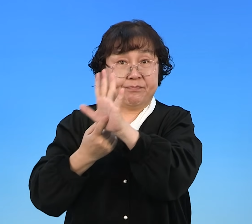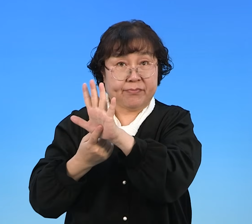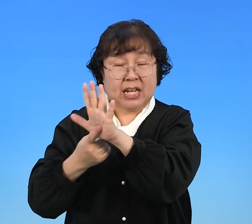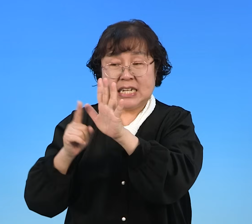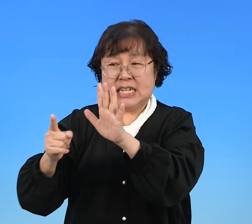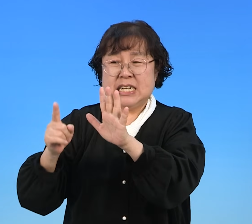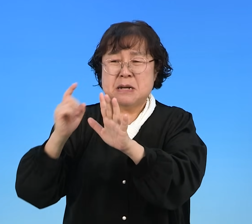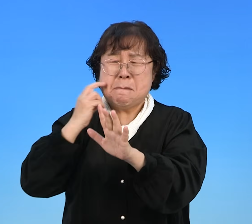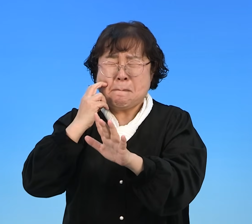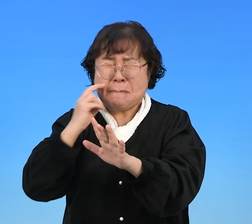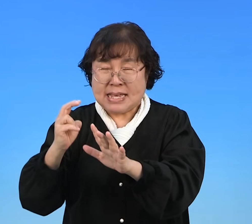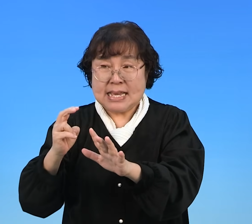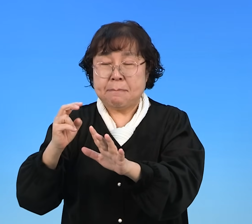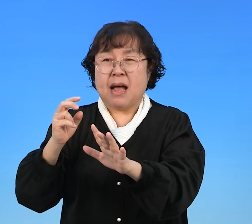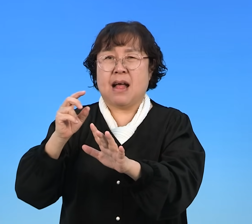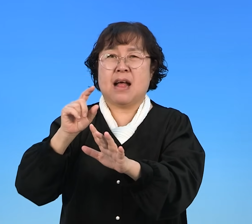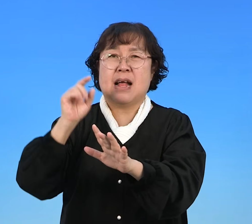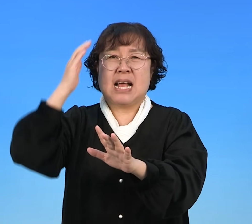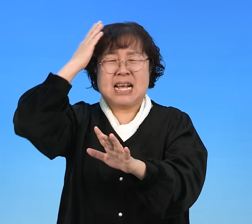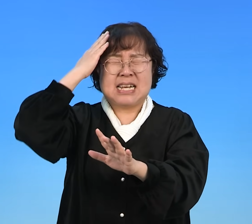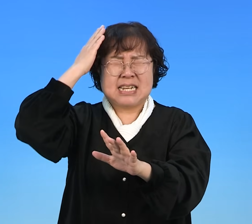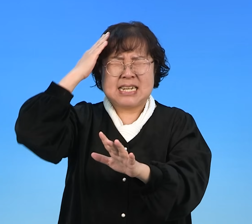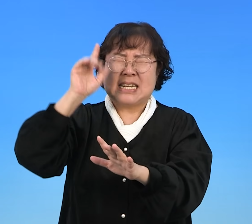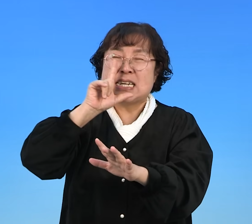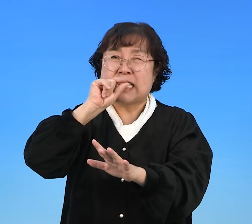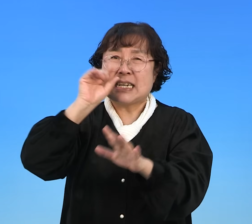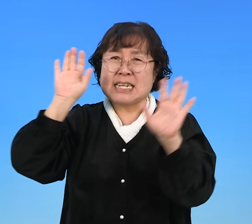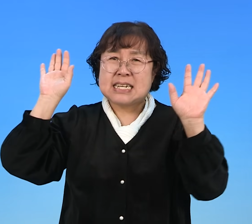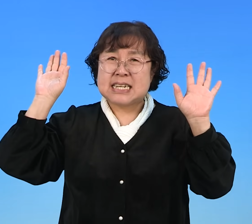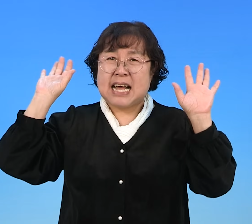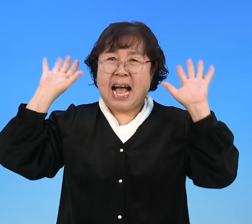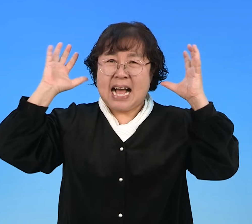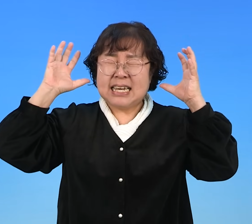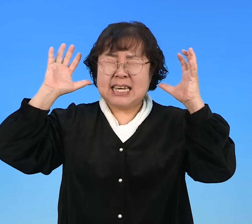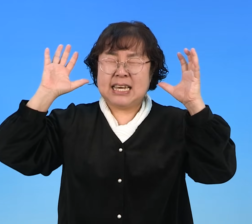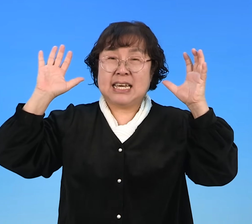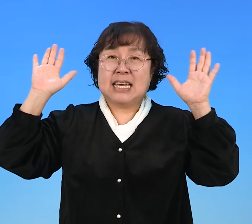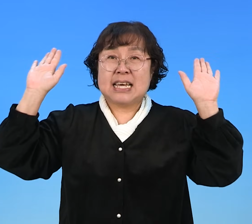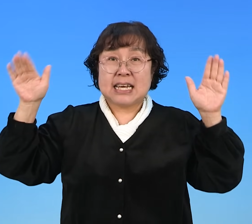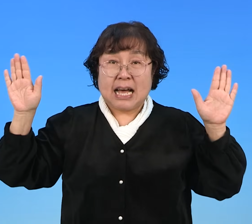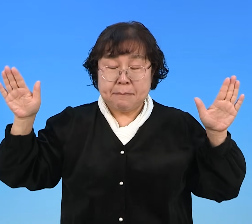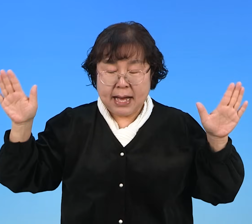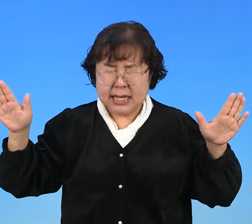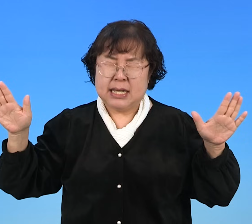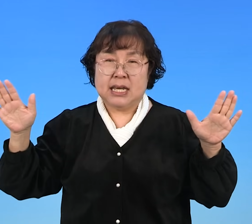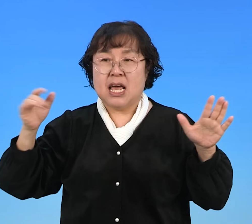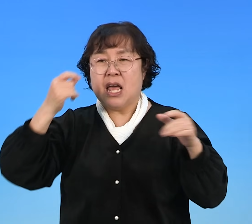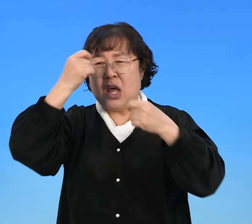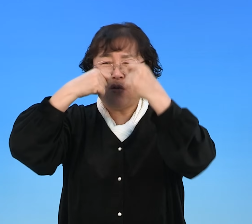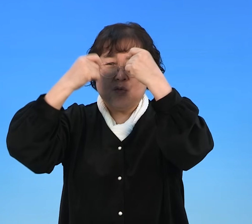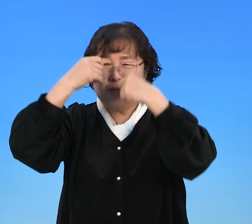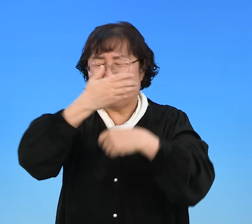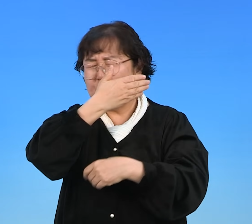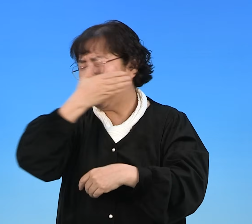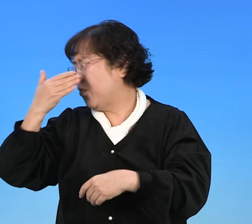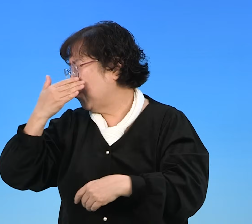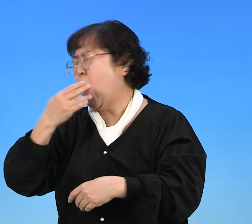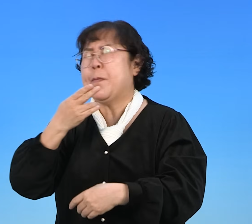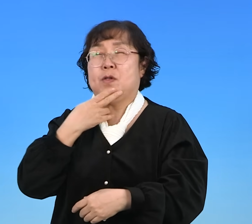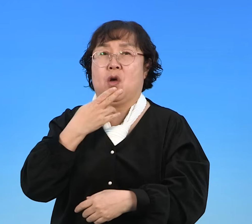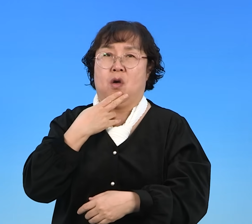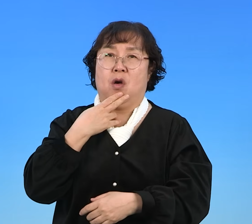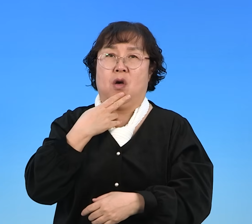그 어린 까마귀 새끼의 눈물을 외면하지 않으신다고 기록하고 있는, 이게 뭘 의미하겠습니까?